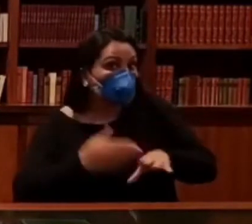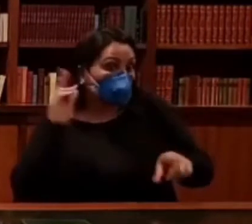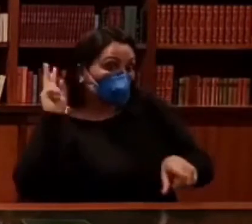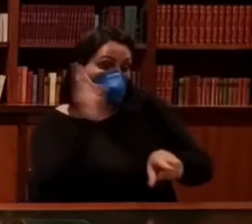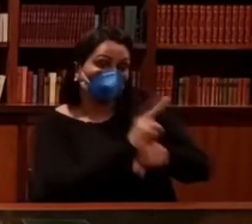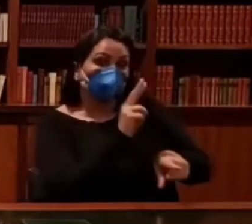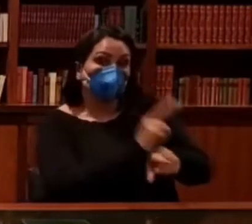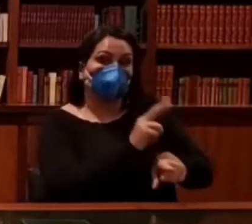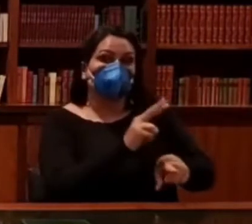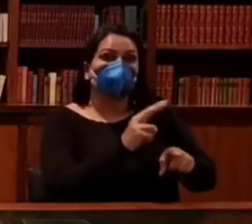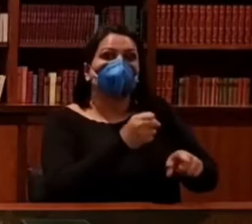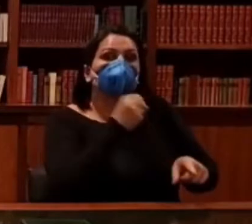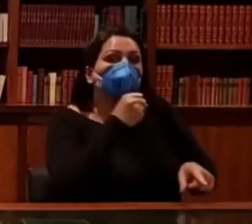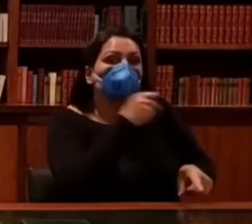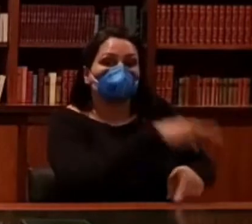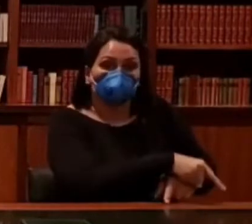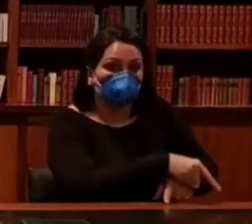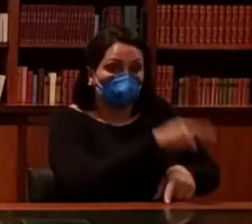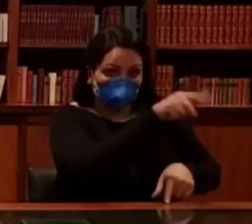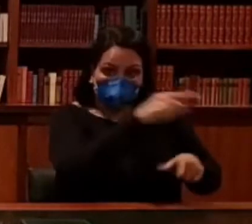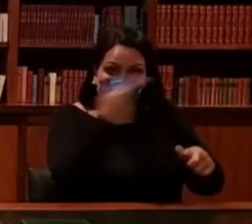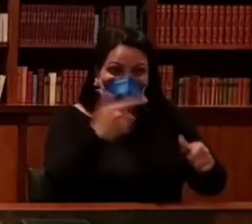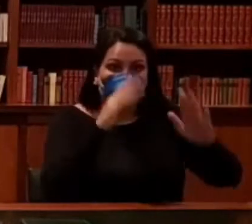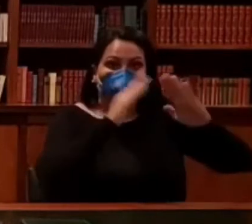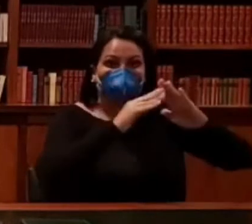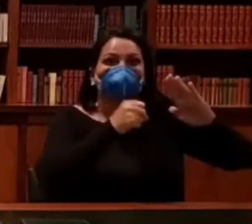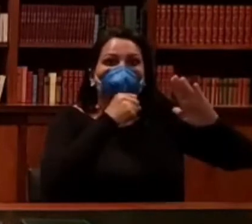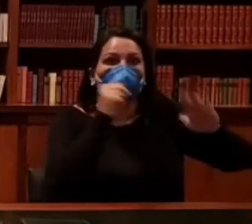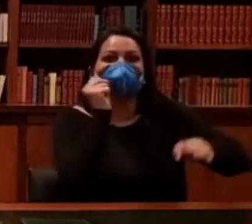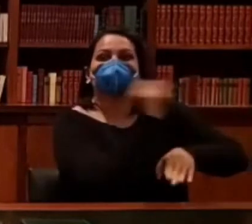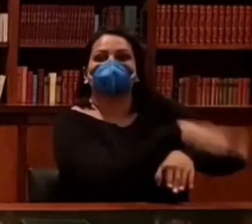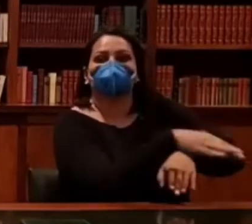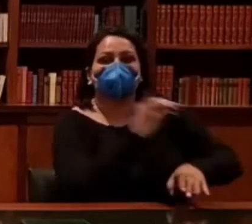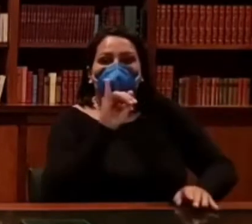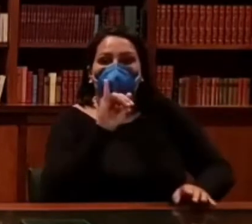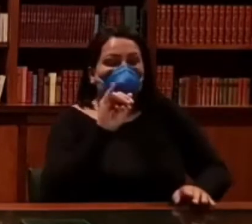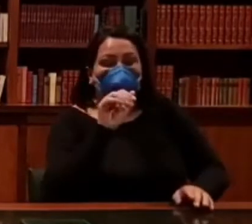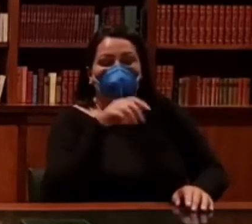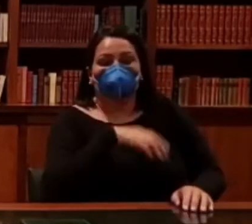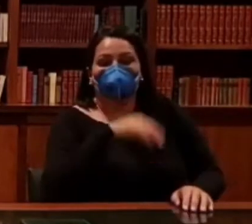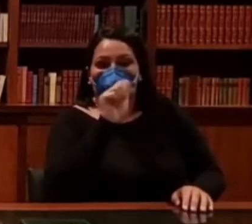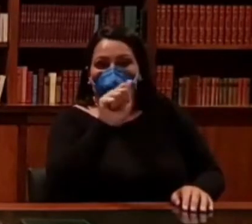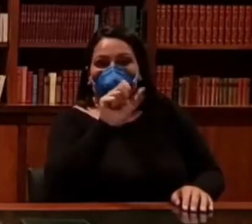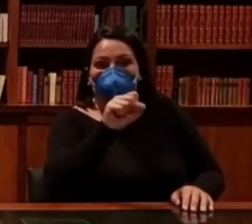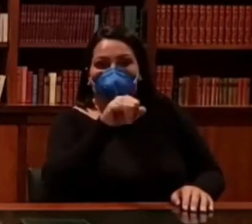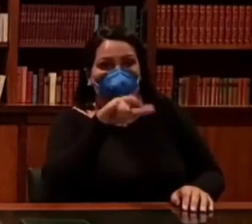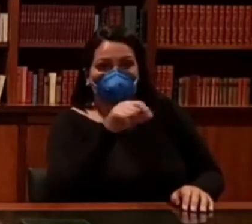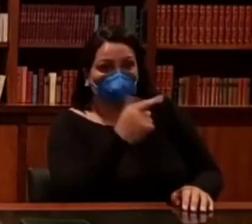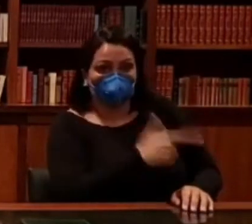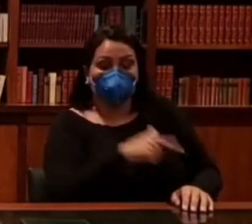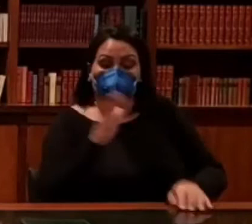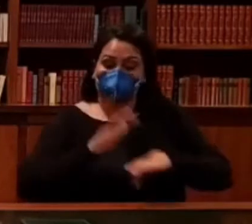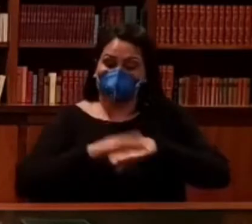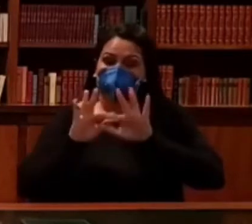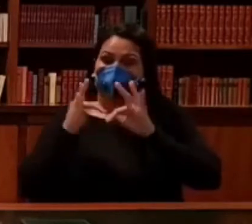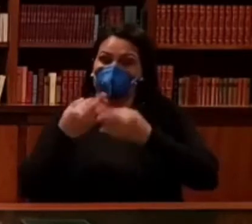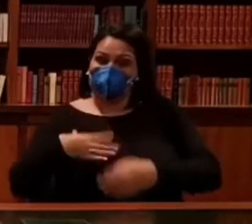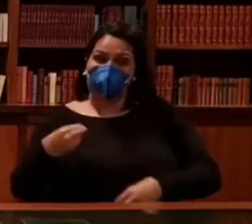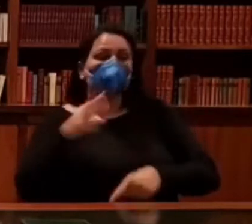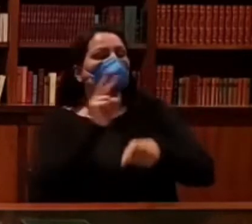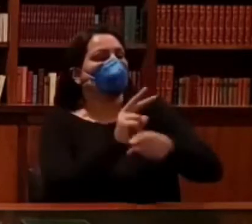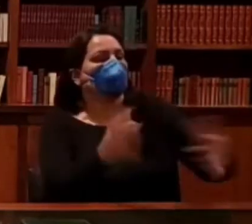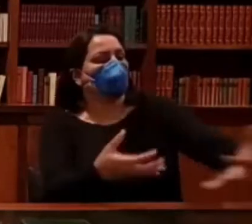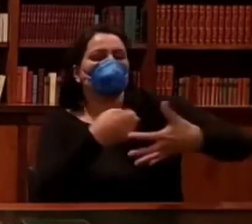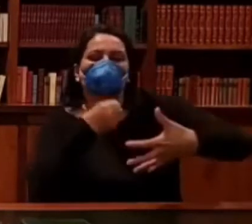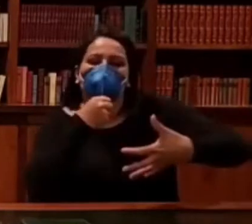não tem asilo. O filho mais velho é que cuida de pai, mãe, de avô, de avó. Então lá eles estão conseguindo cuidar dos idosos.